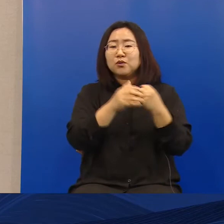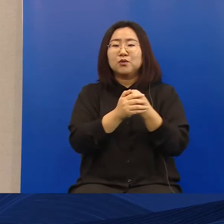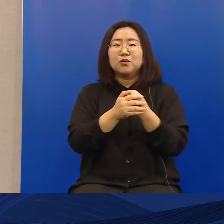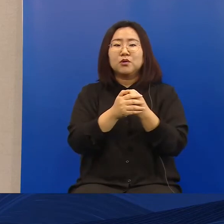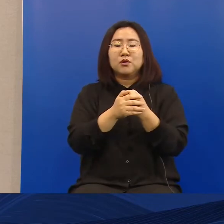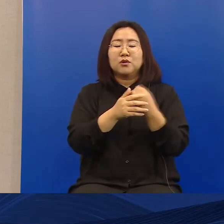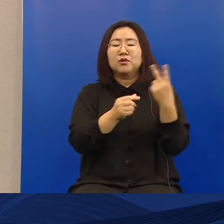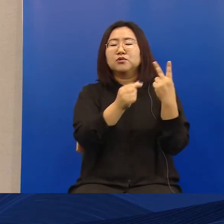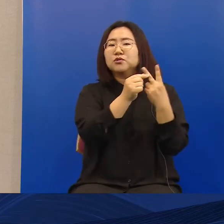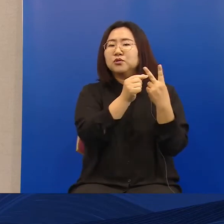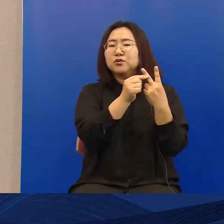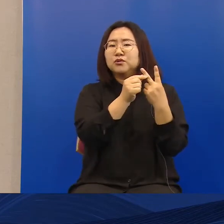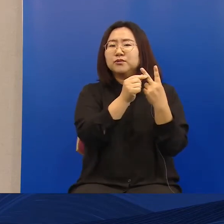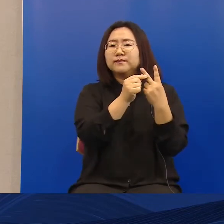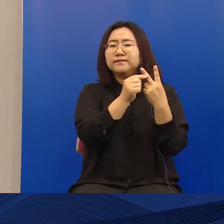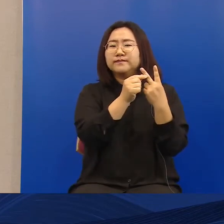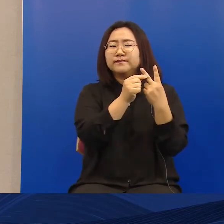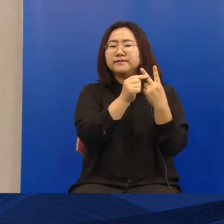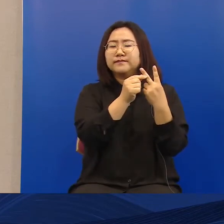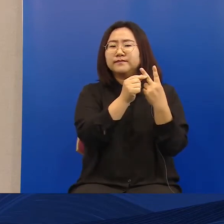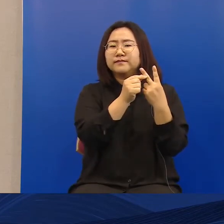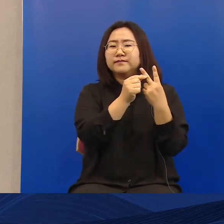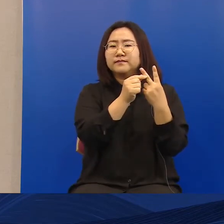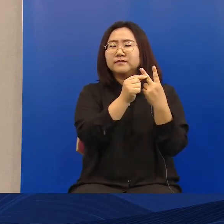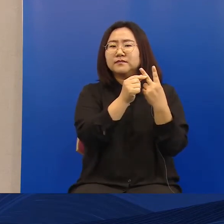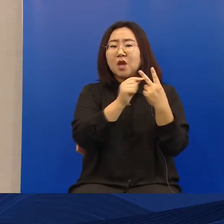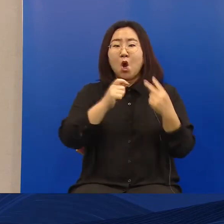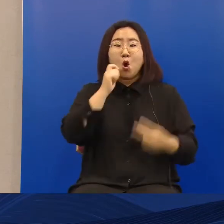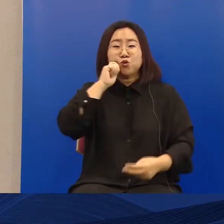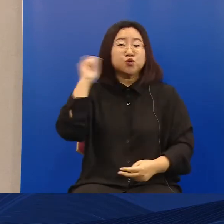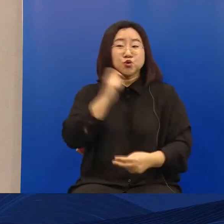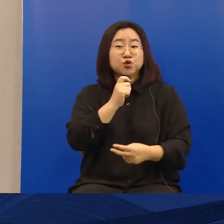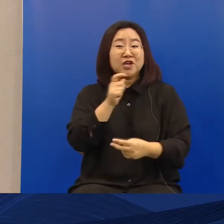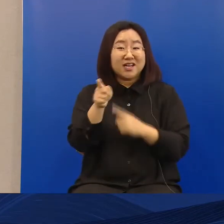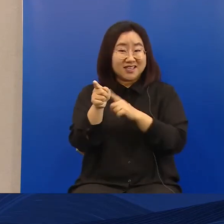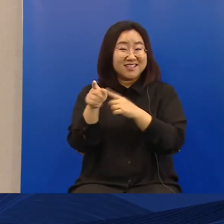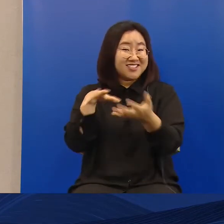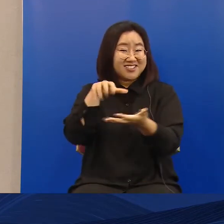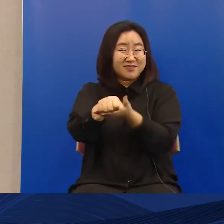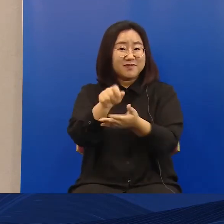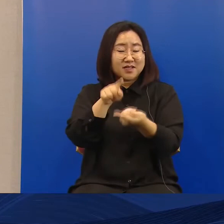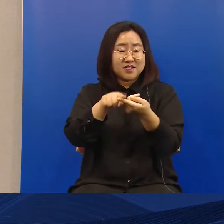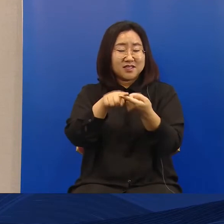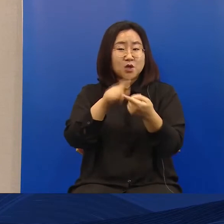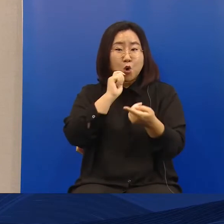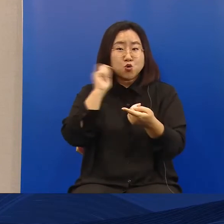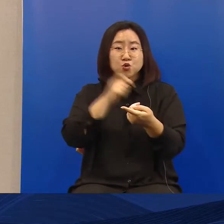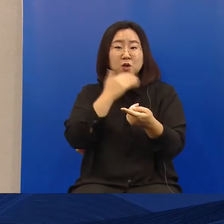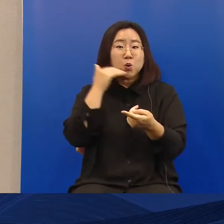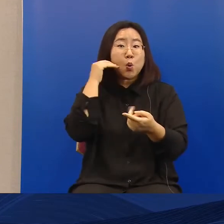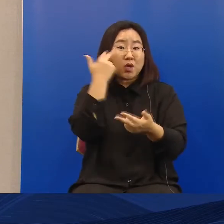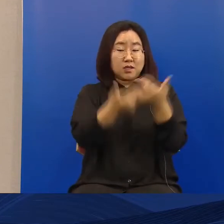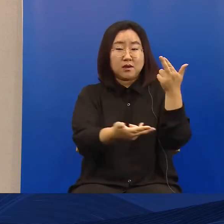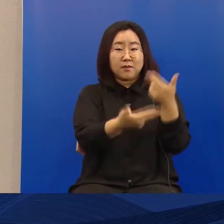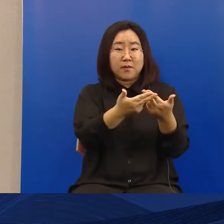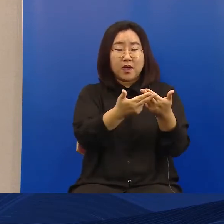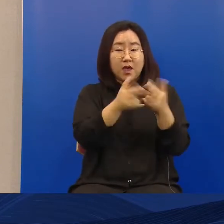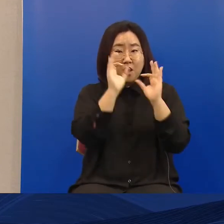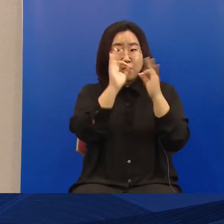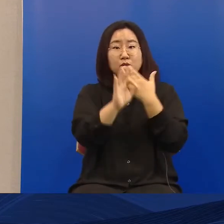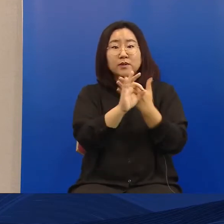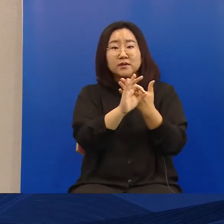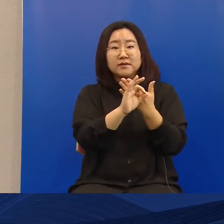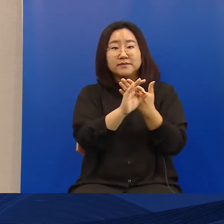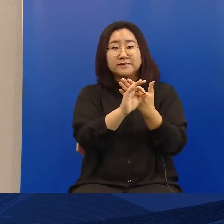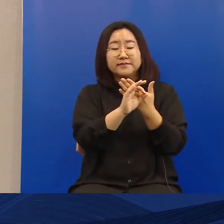2번째 예를 들어보겠습니다. 이거는 우크라이나 침공 관련된 거고요. 우크라이나 농인협회를